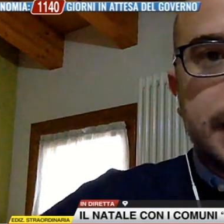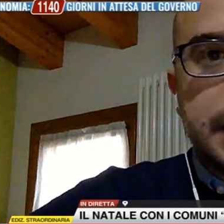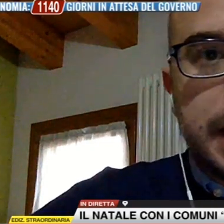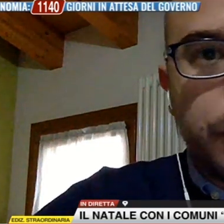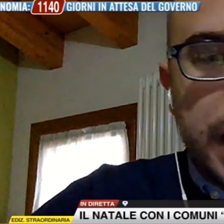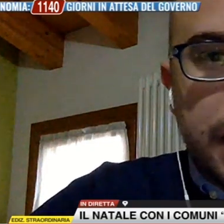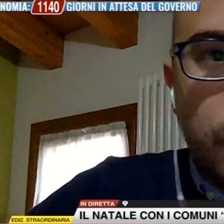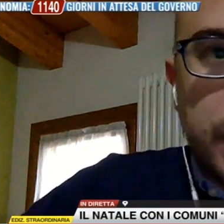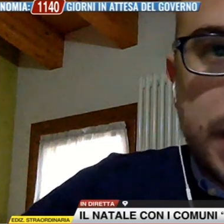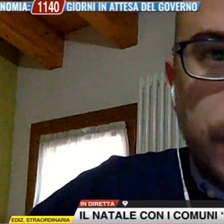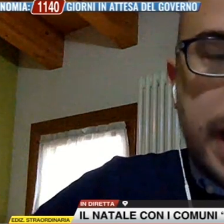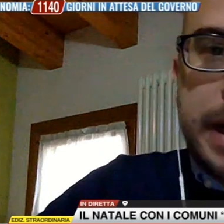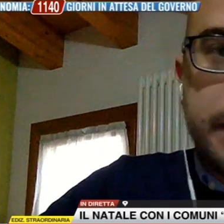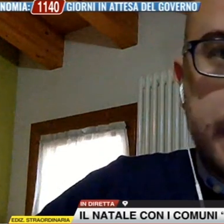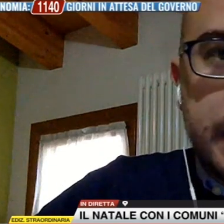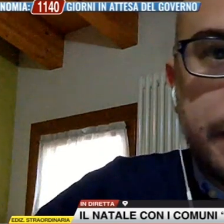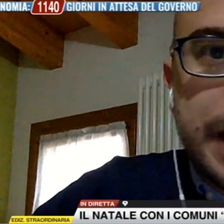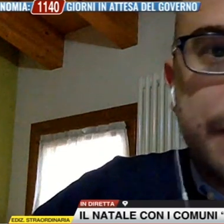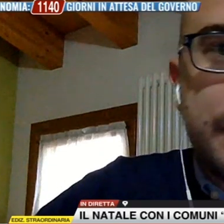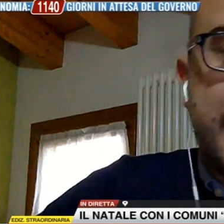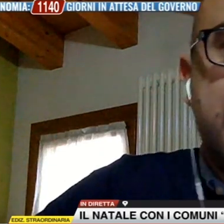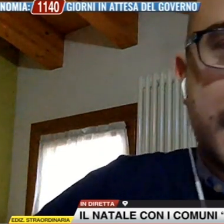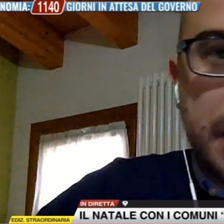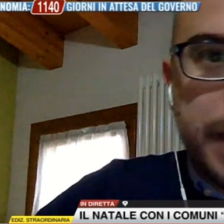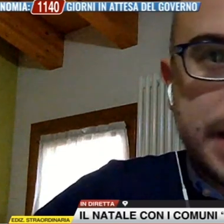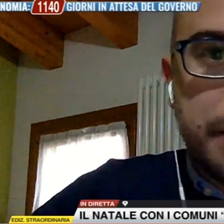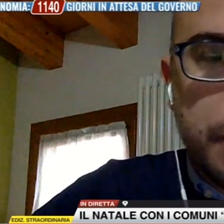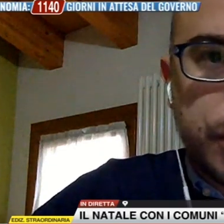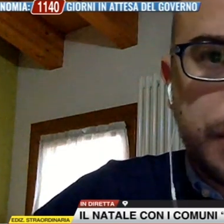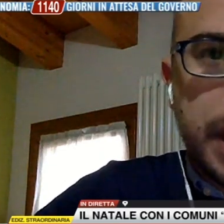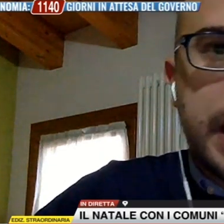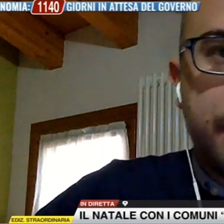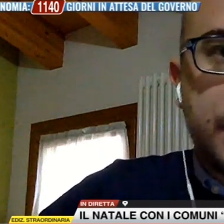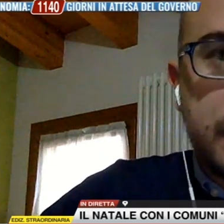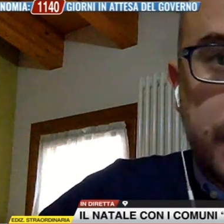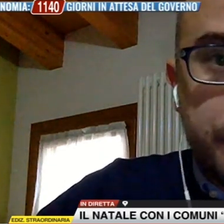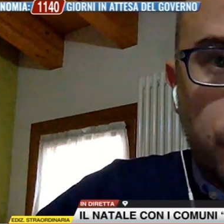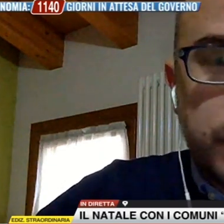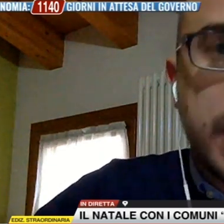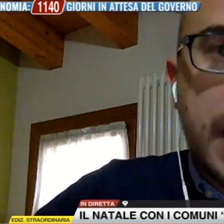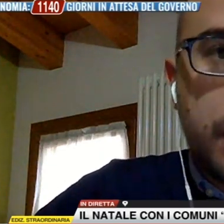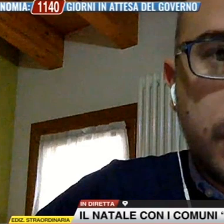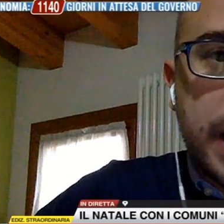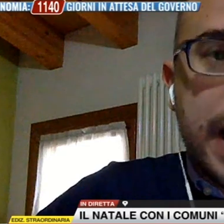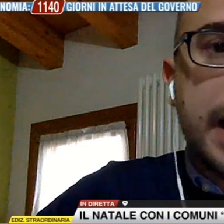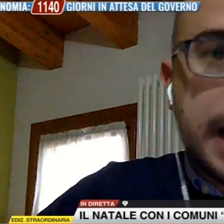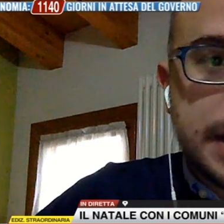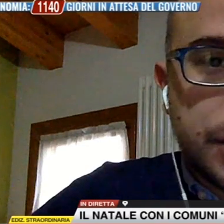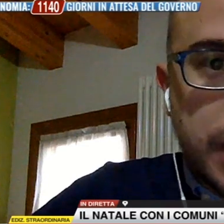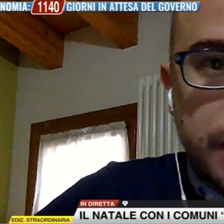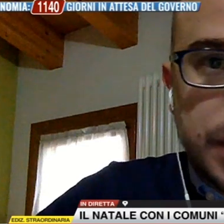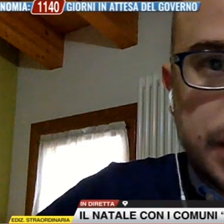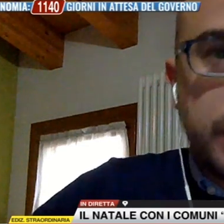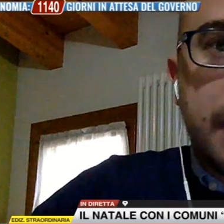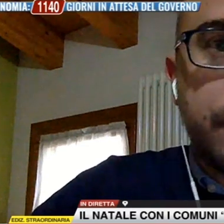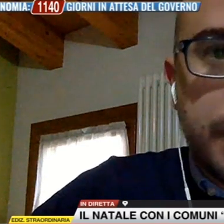alle feste di Capodanno, l'obiettivo è far ripartire il paese il prima possibile e farci trovare pronti a quello che è la stagione